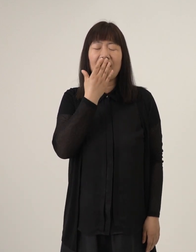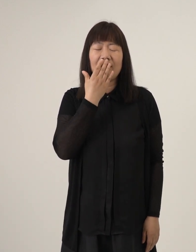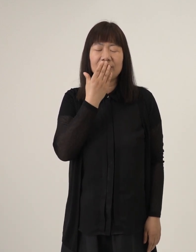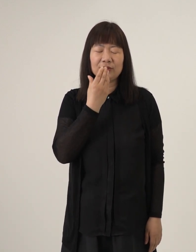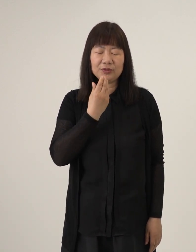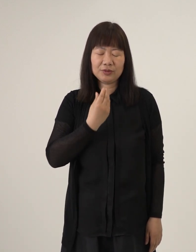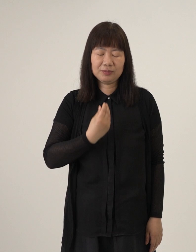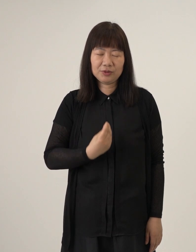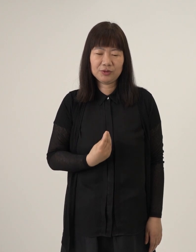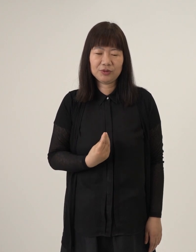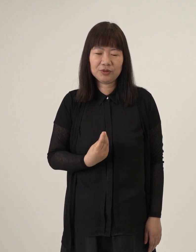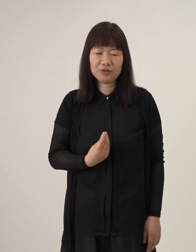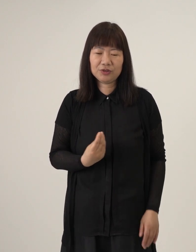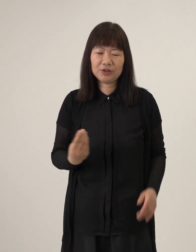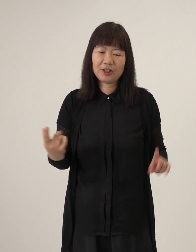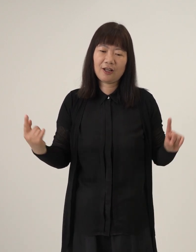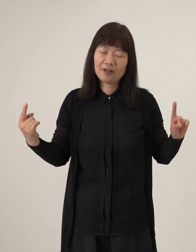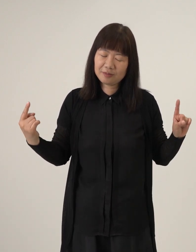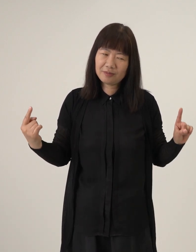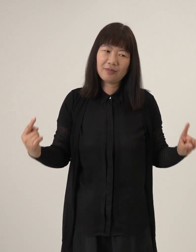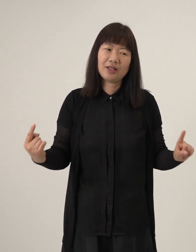나의 한숨을